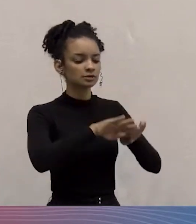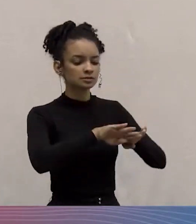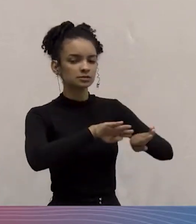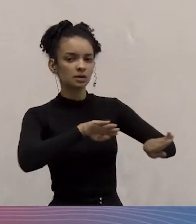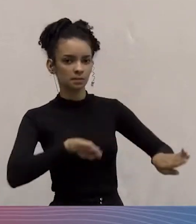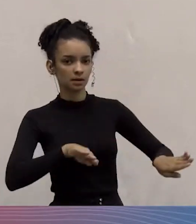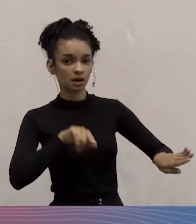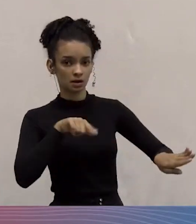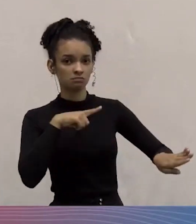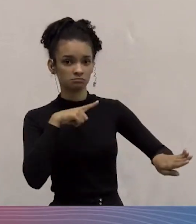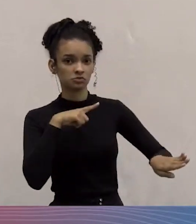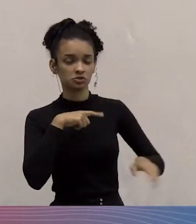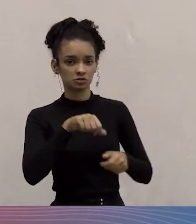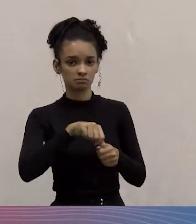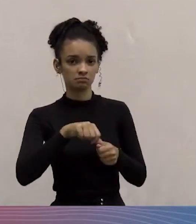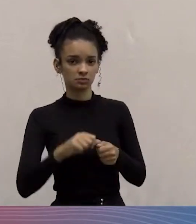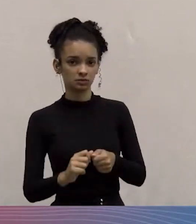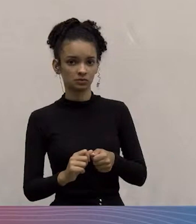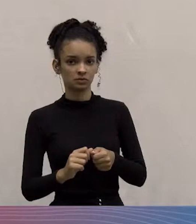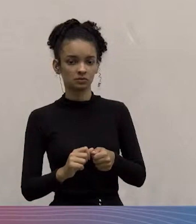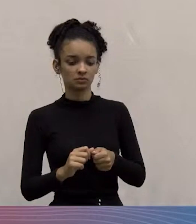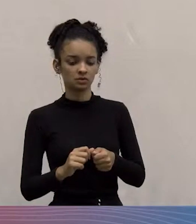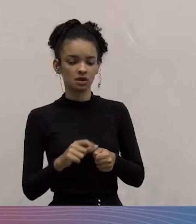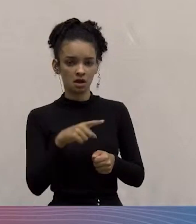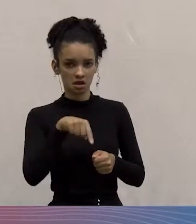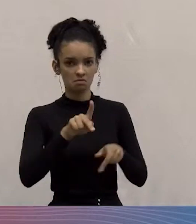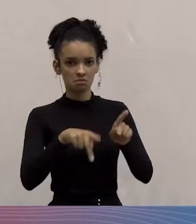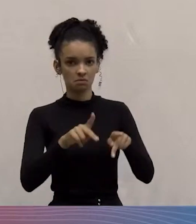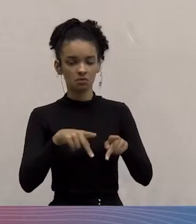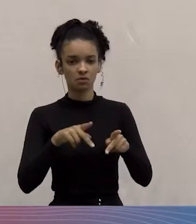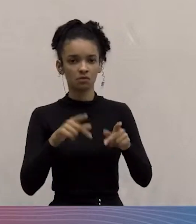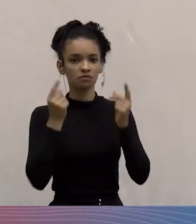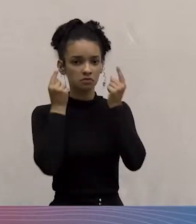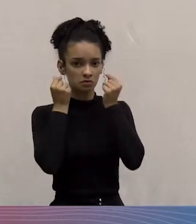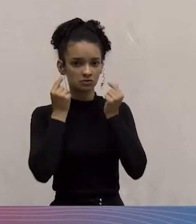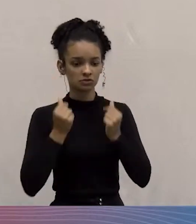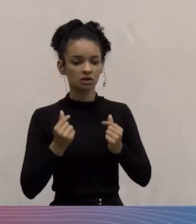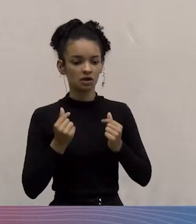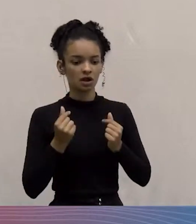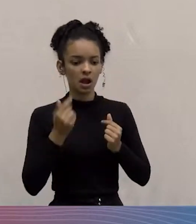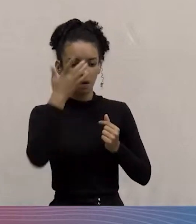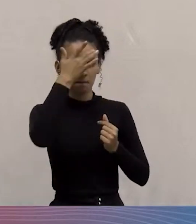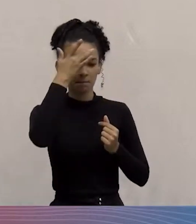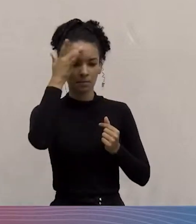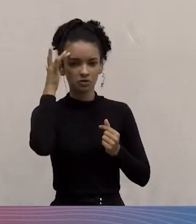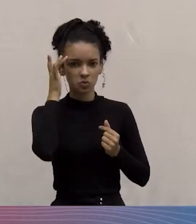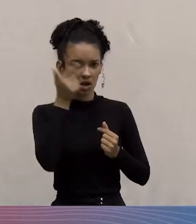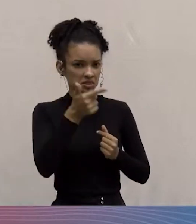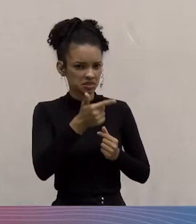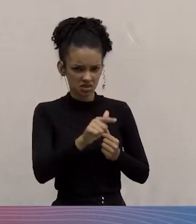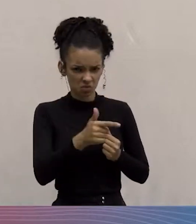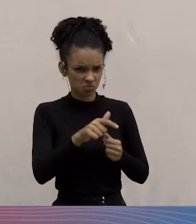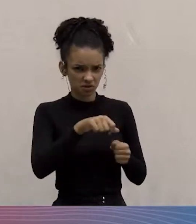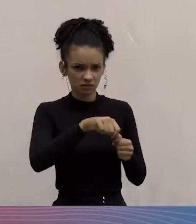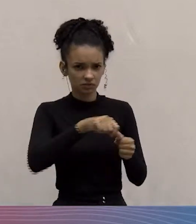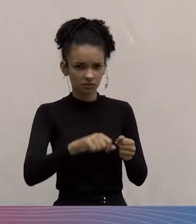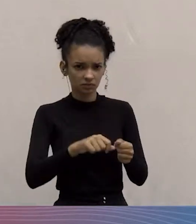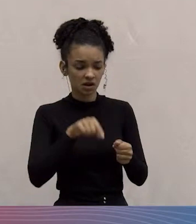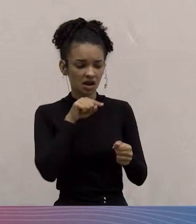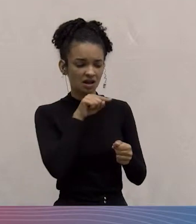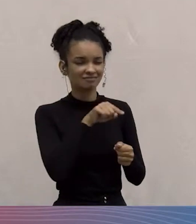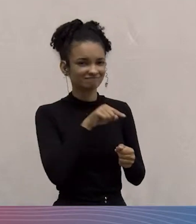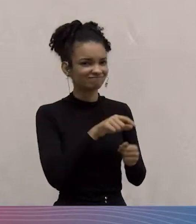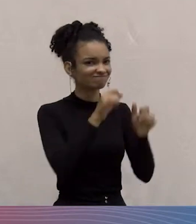circunciso. Para eles, os incircuncisos são imundos, são